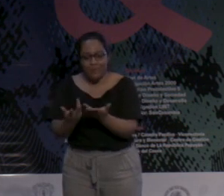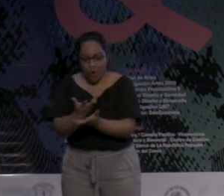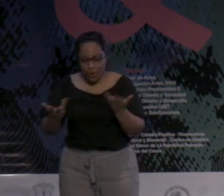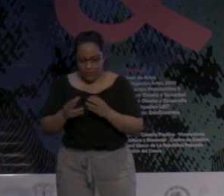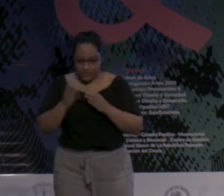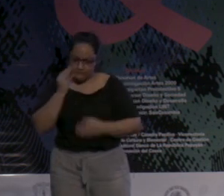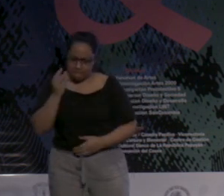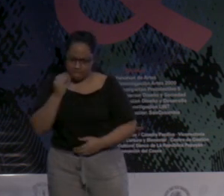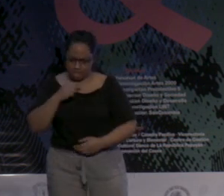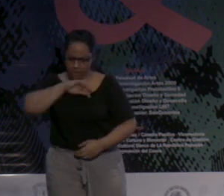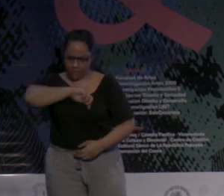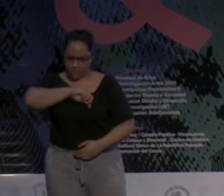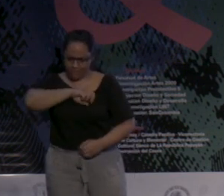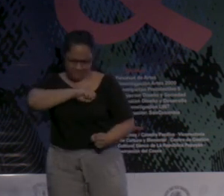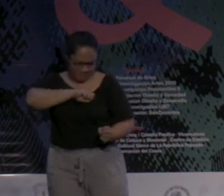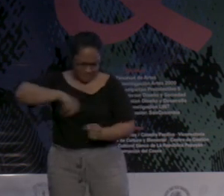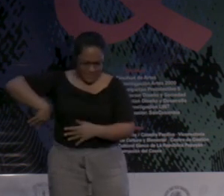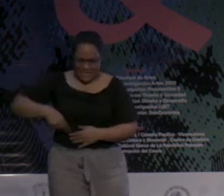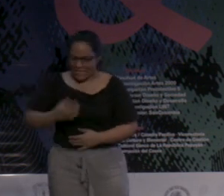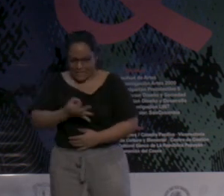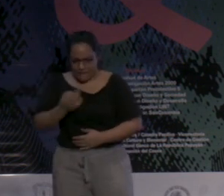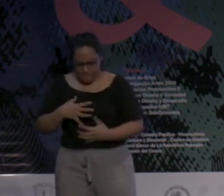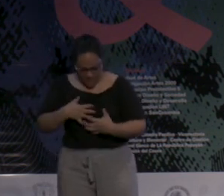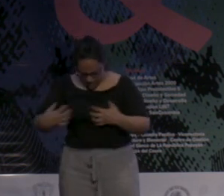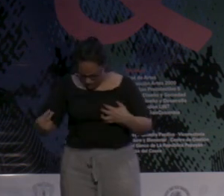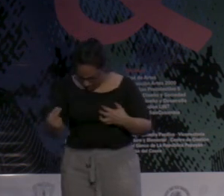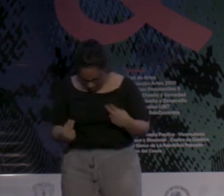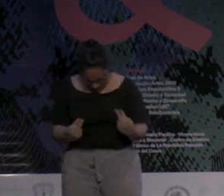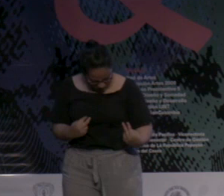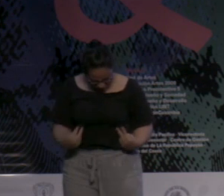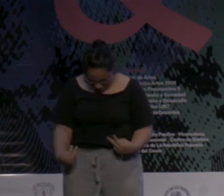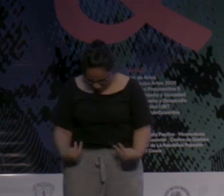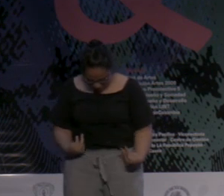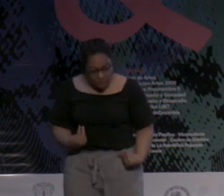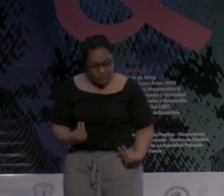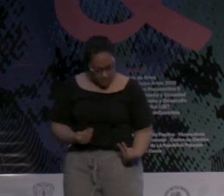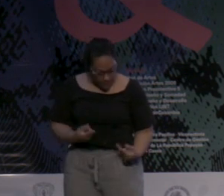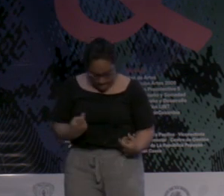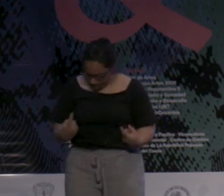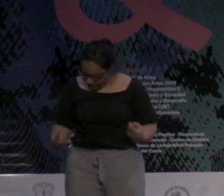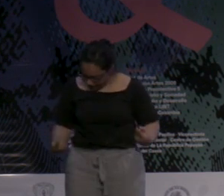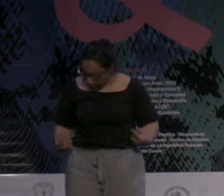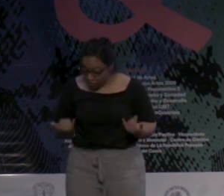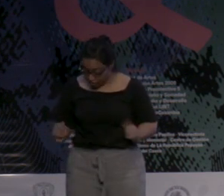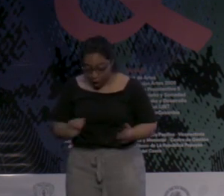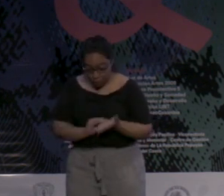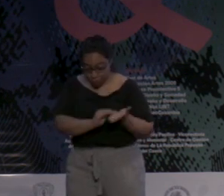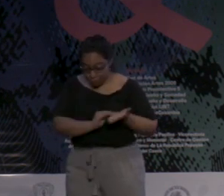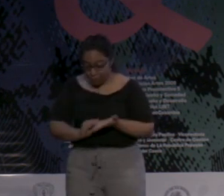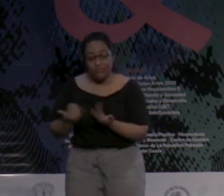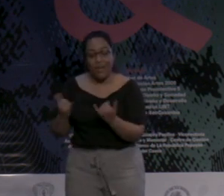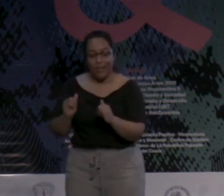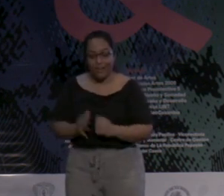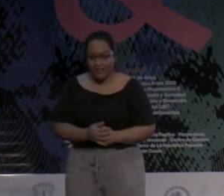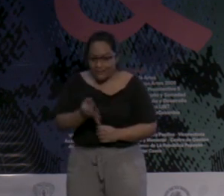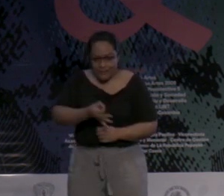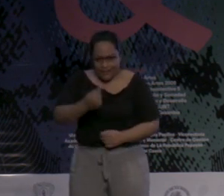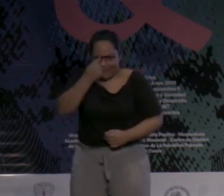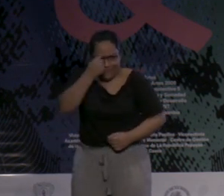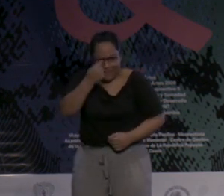de nuestra experiencia interior y nos estamos revisando permanentemente en el espejo, nos estamos mirando a ver si ya somos más lo que queremos ser. Ahí